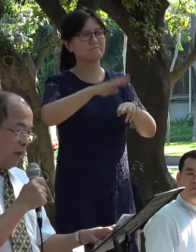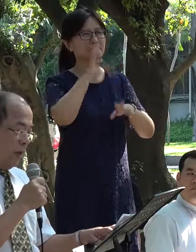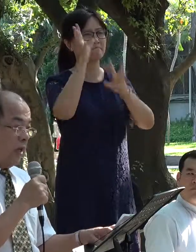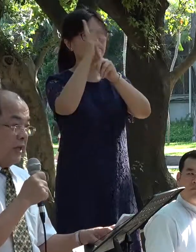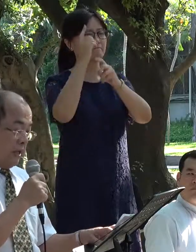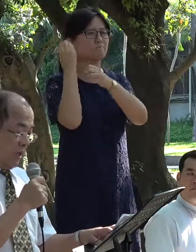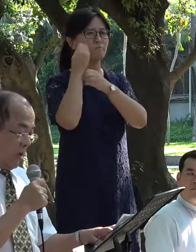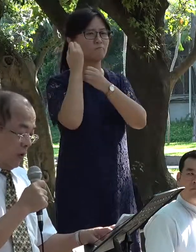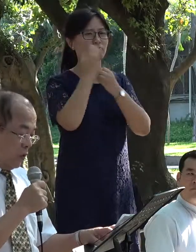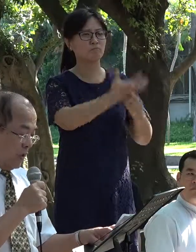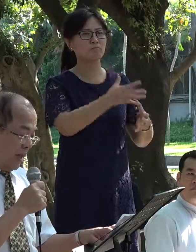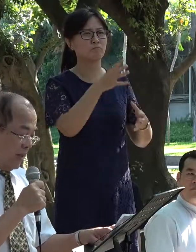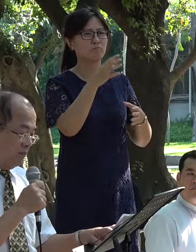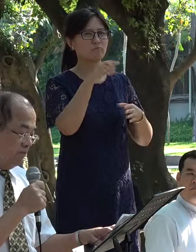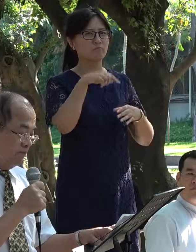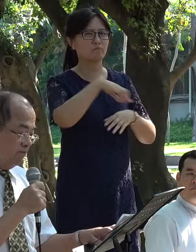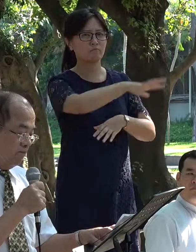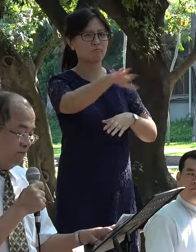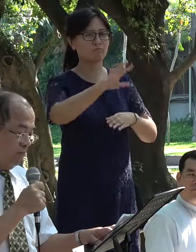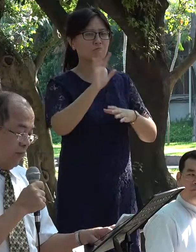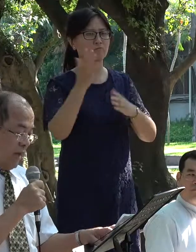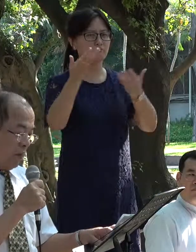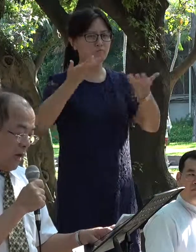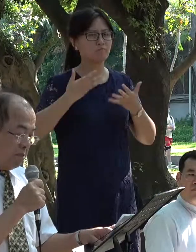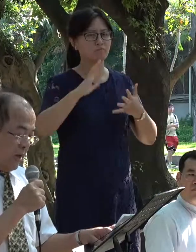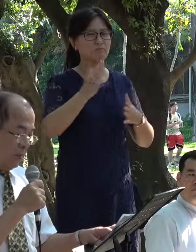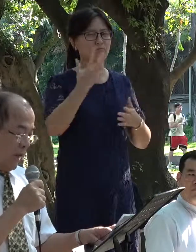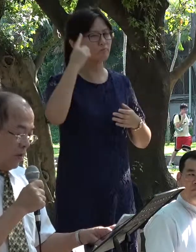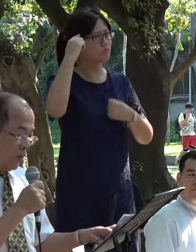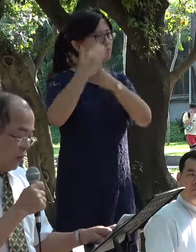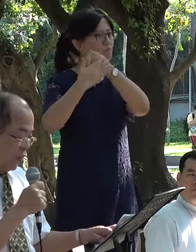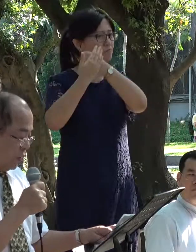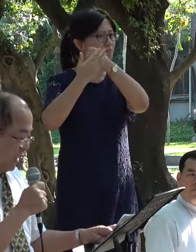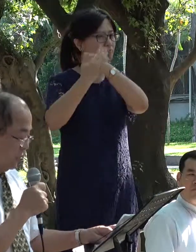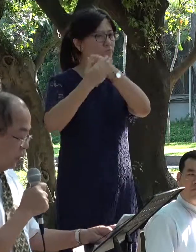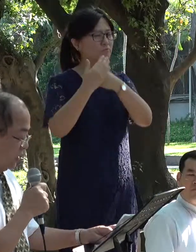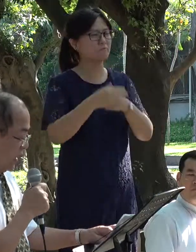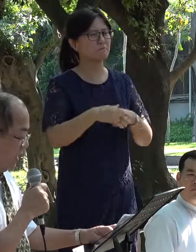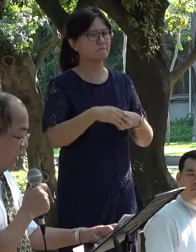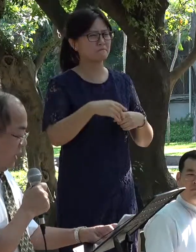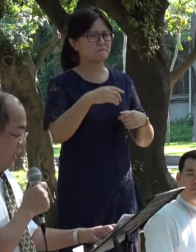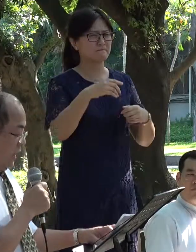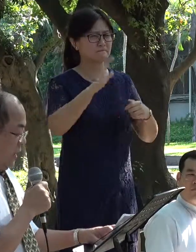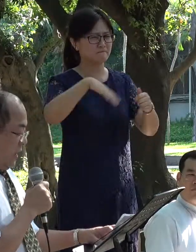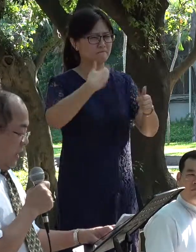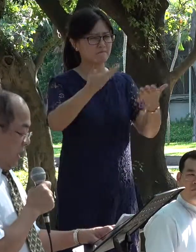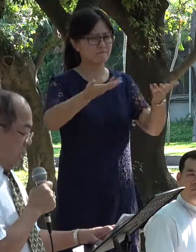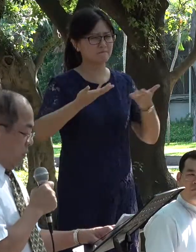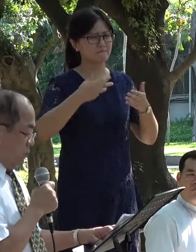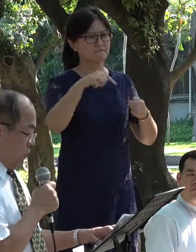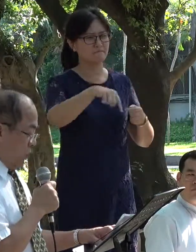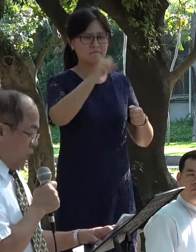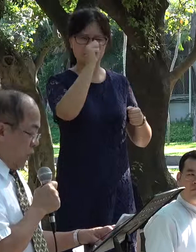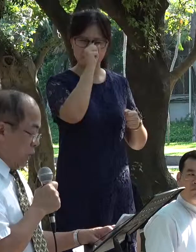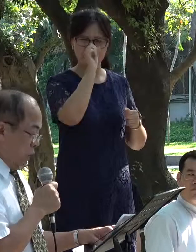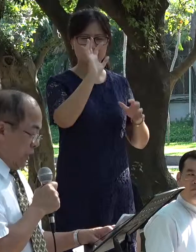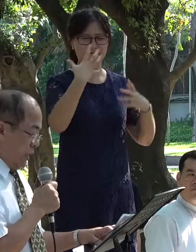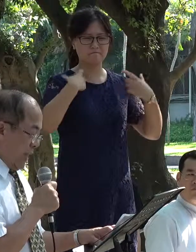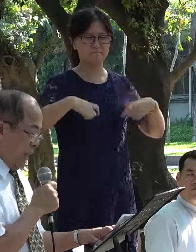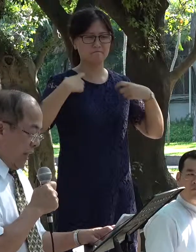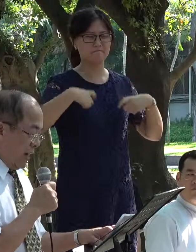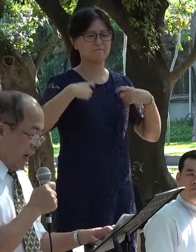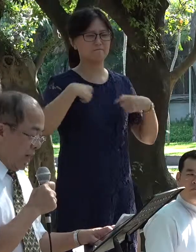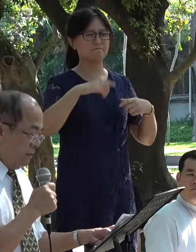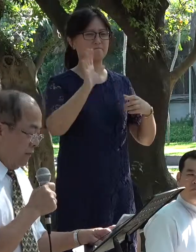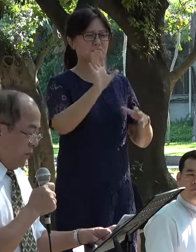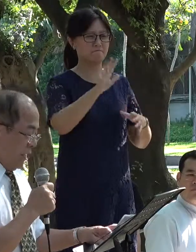予阮奇妙的恩典，把阮陪伴好搁有力的牧者，以及阮有尽